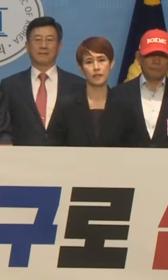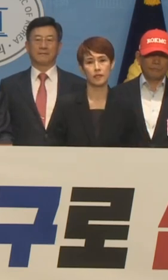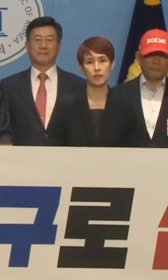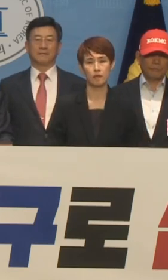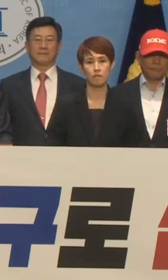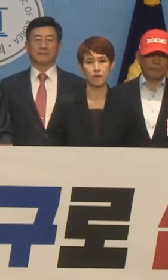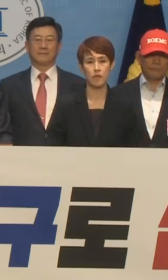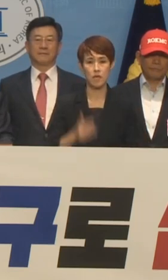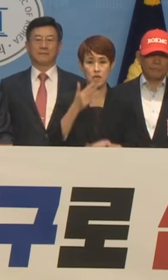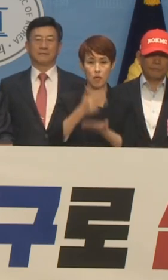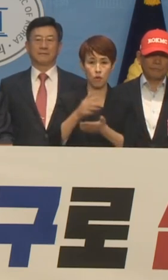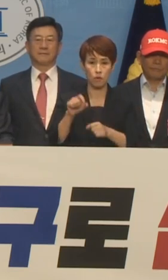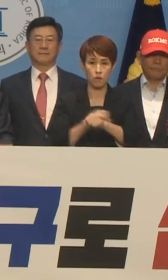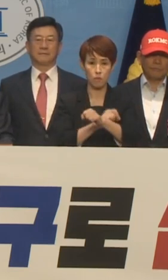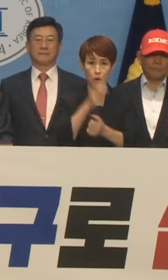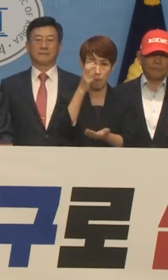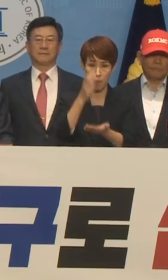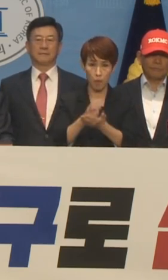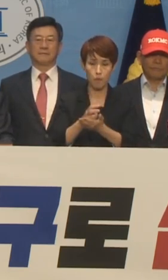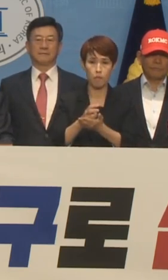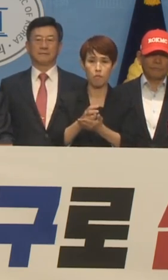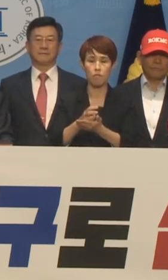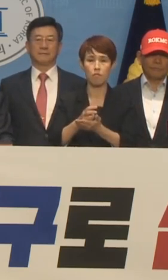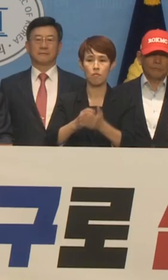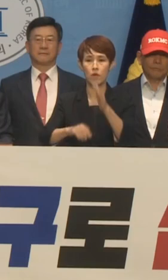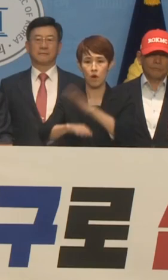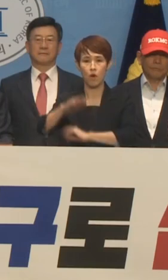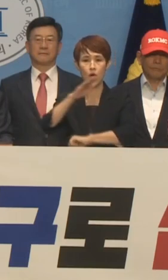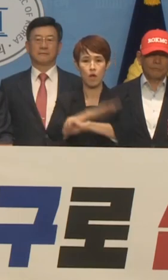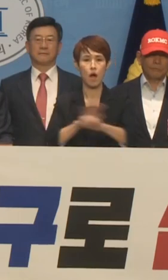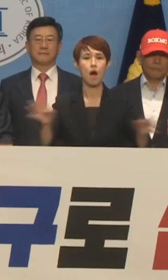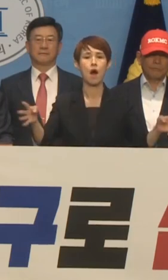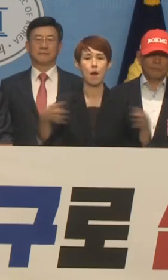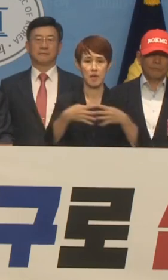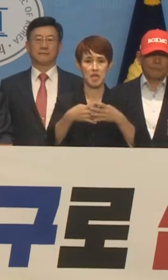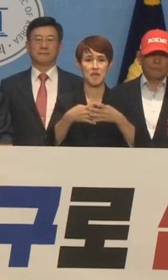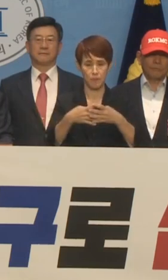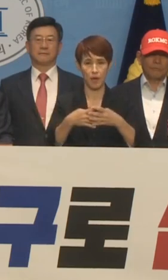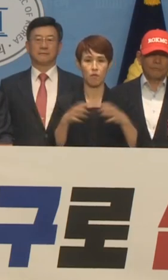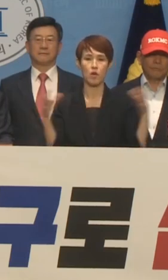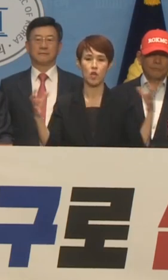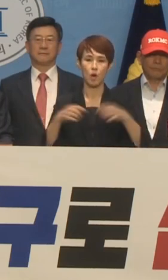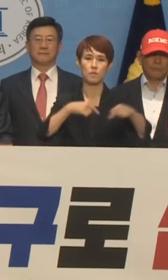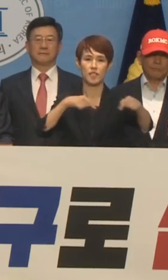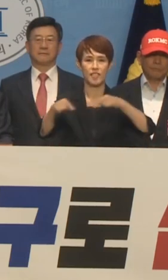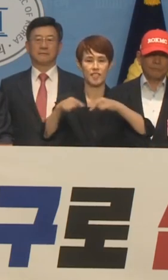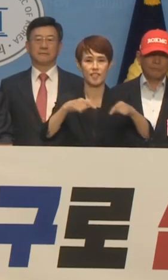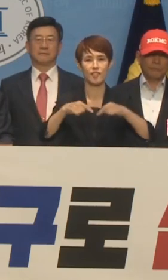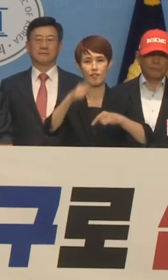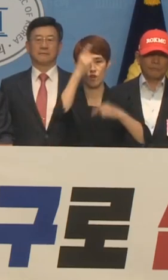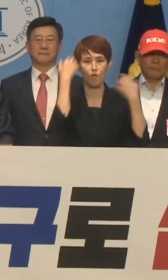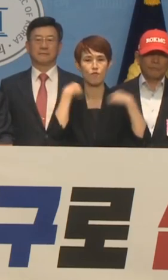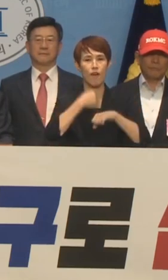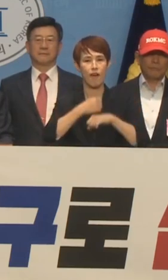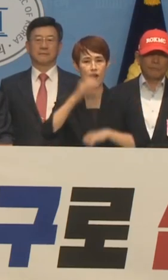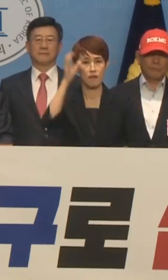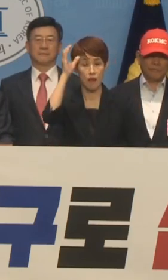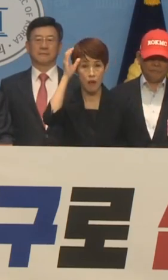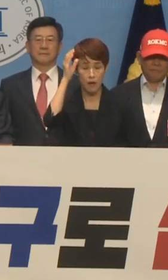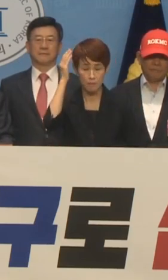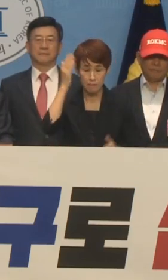이태원 참사 특별법에 대한 여야 합의 처리로 협치 정국을 기대했지만